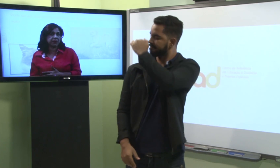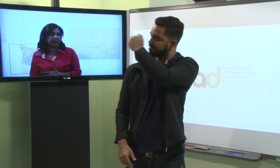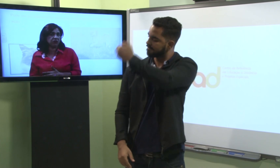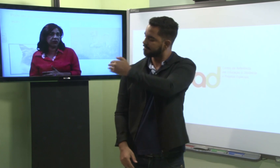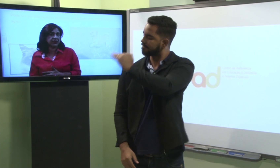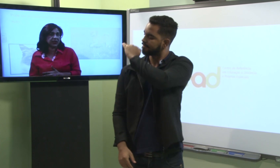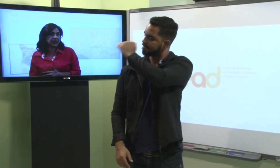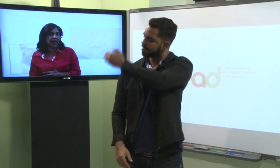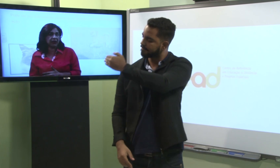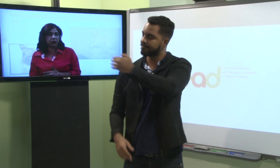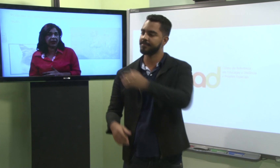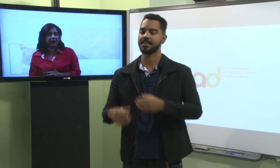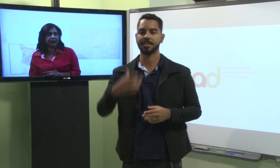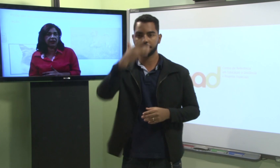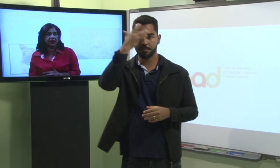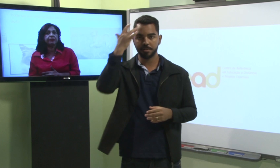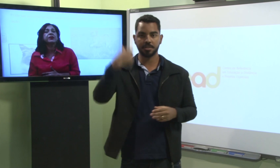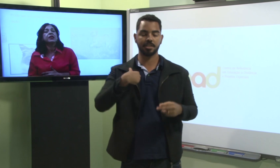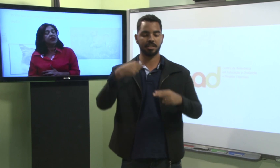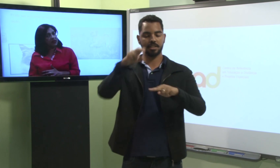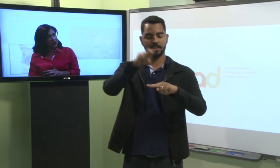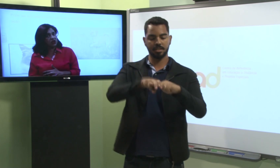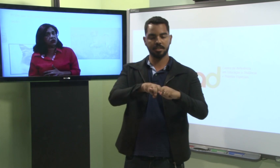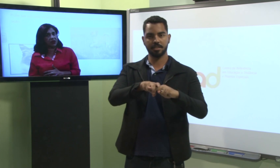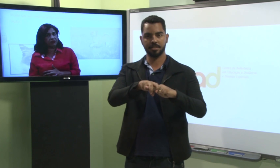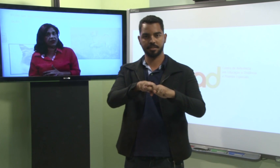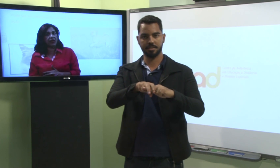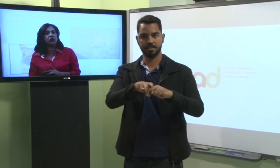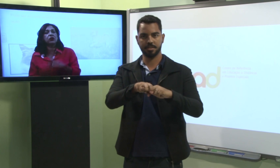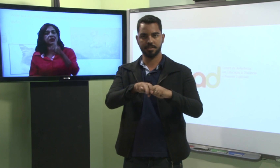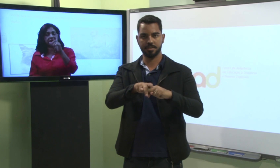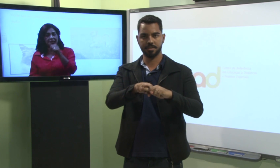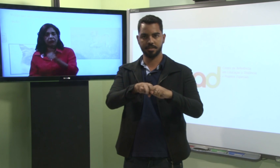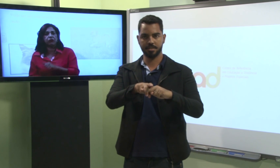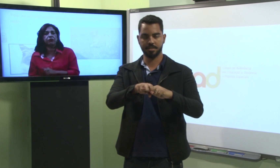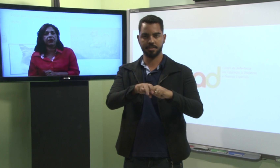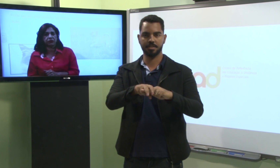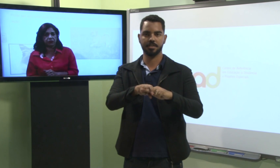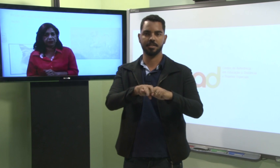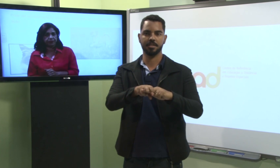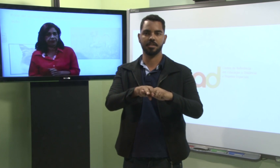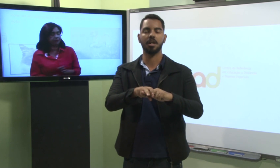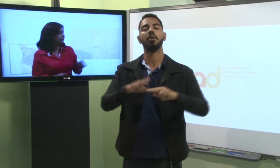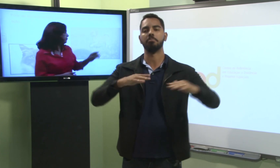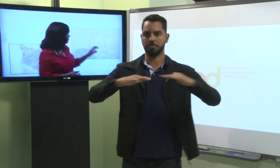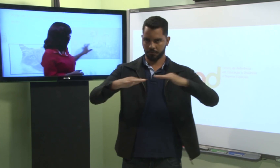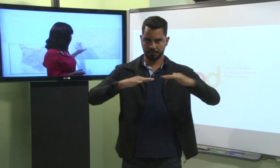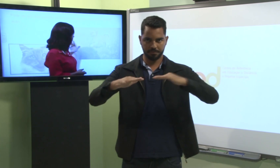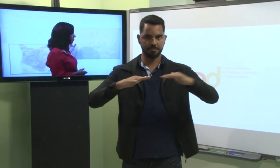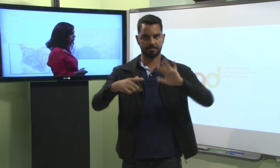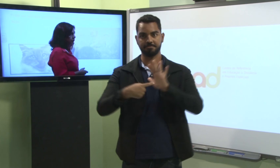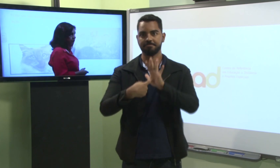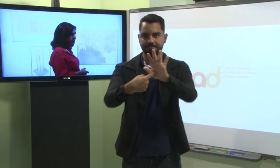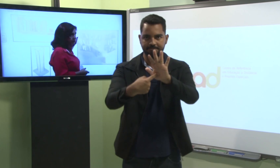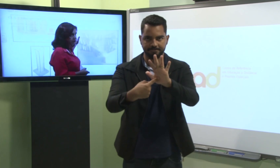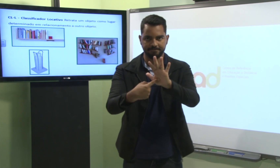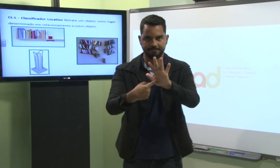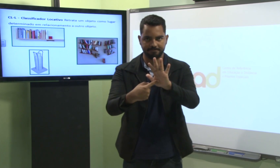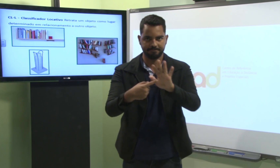das pernas de alguém sentado em uma cadeira, e este classificador tem movimento.